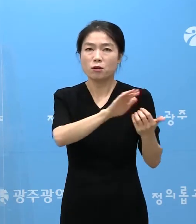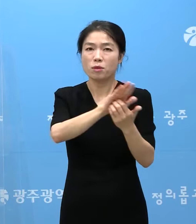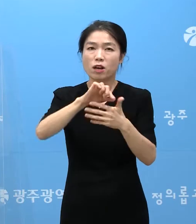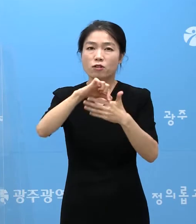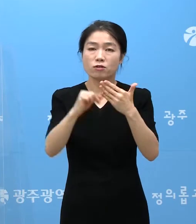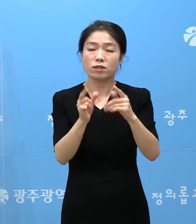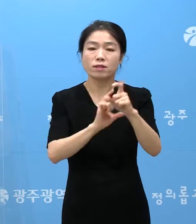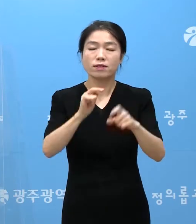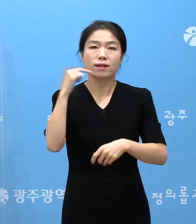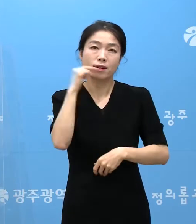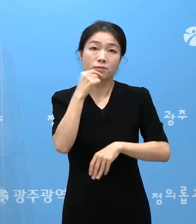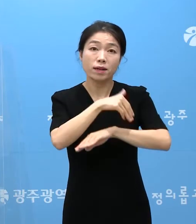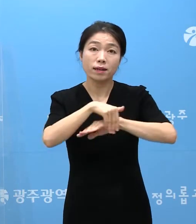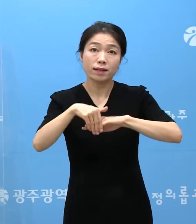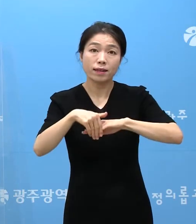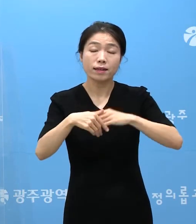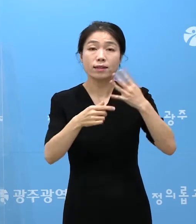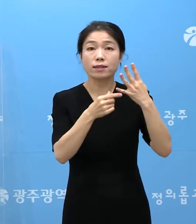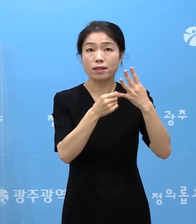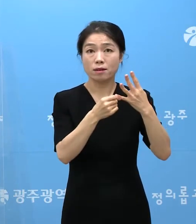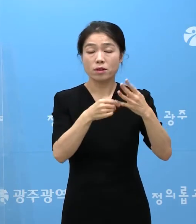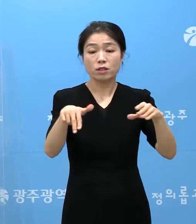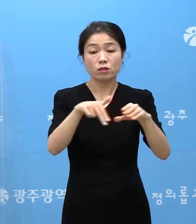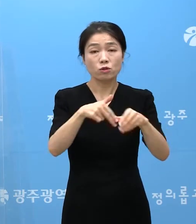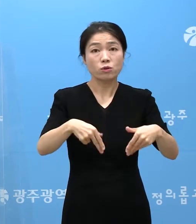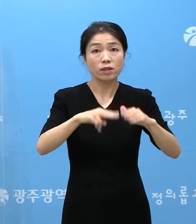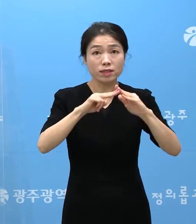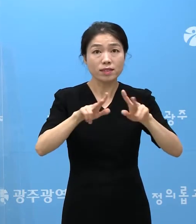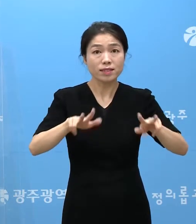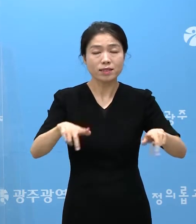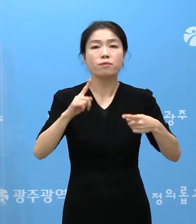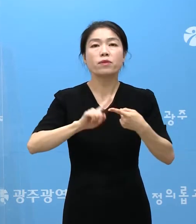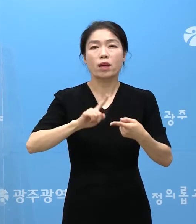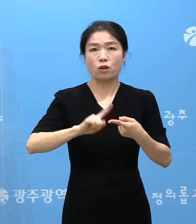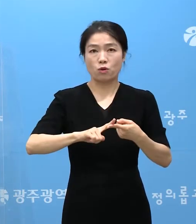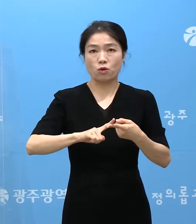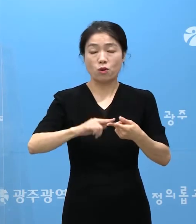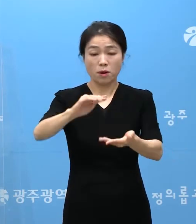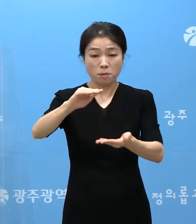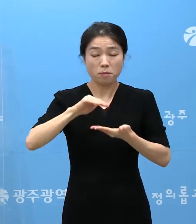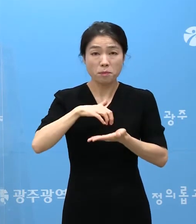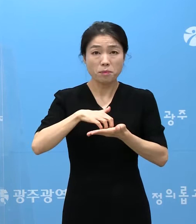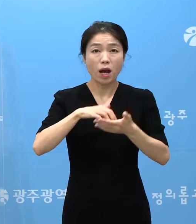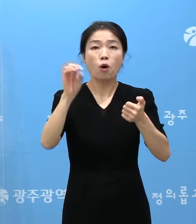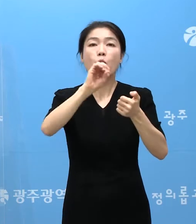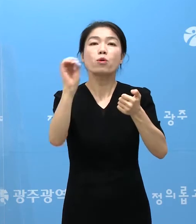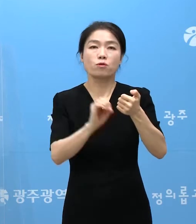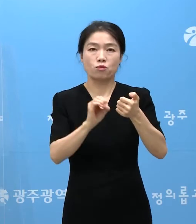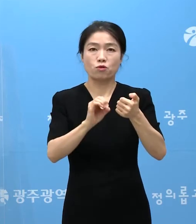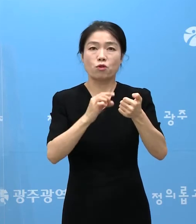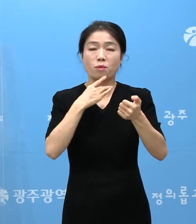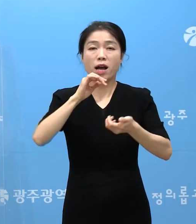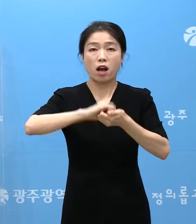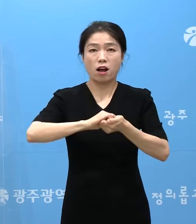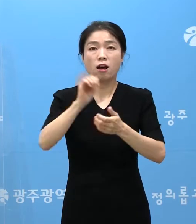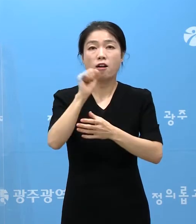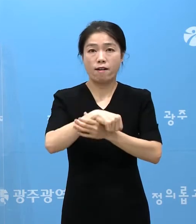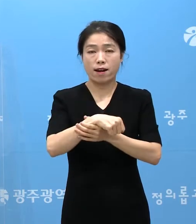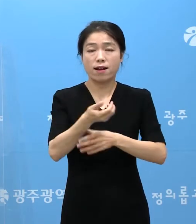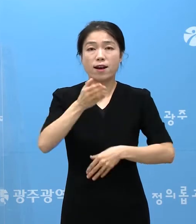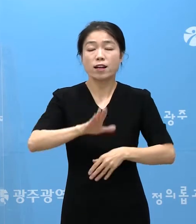방역수칙이 강화됩니다. 넷째, 종교시설은 지금과 같이 수용 인원의 50%까지